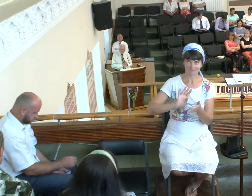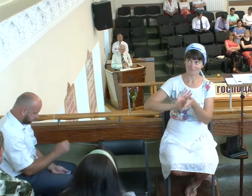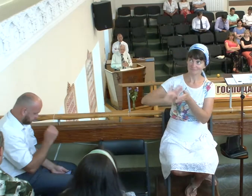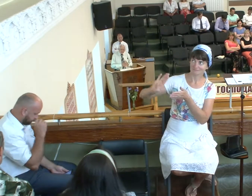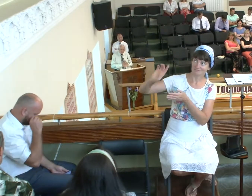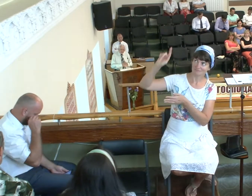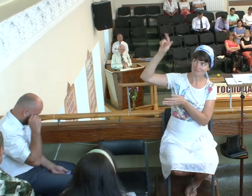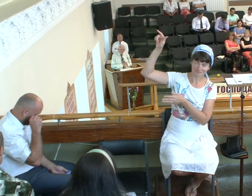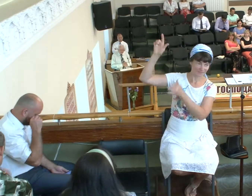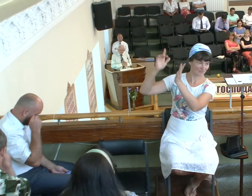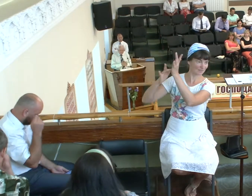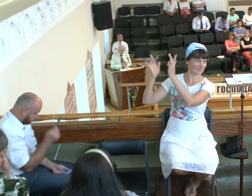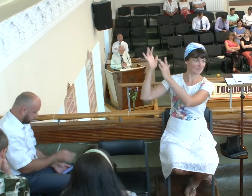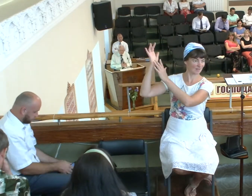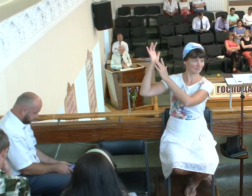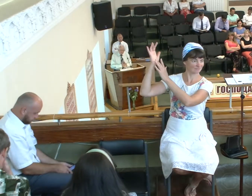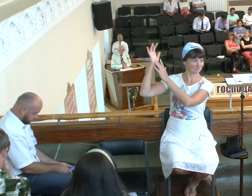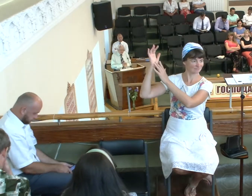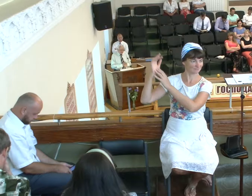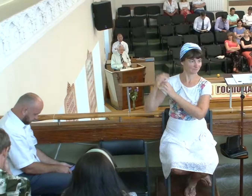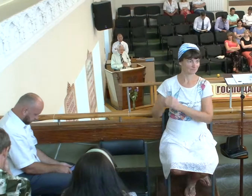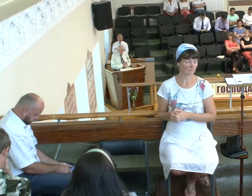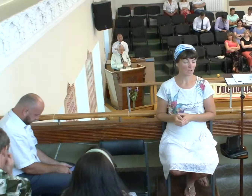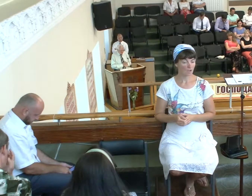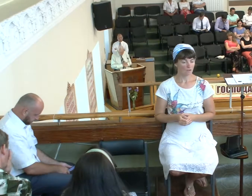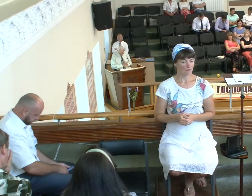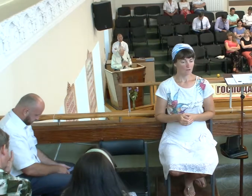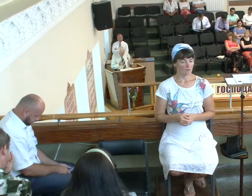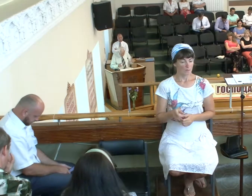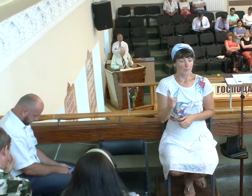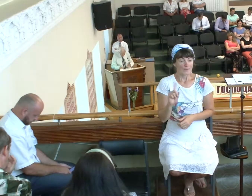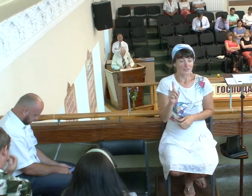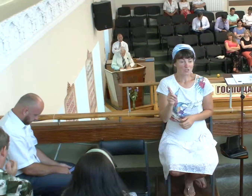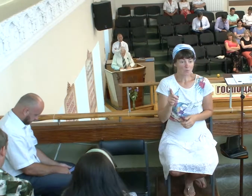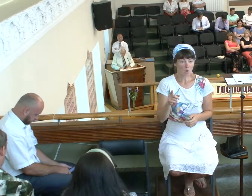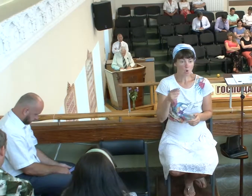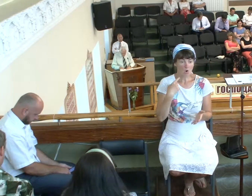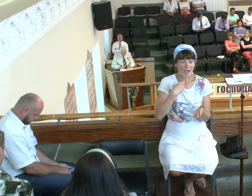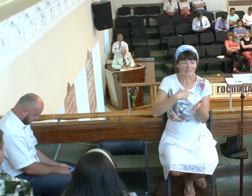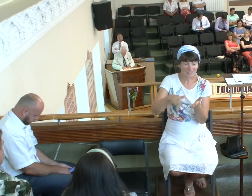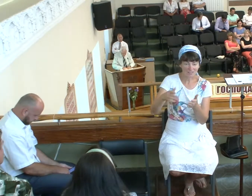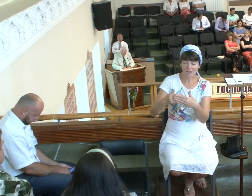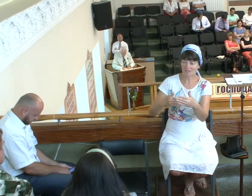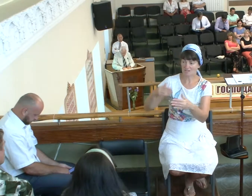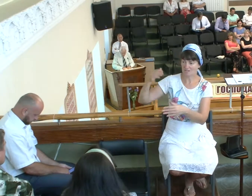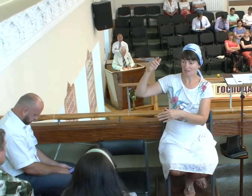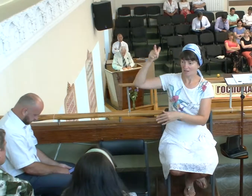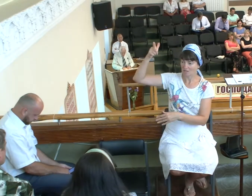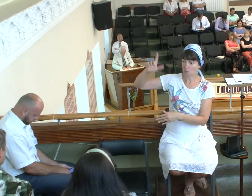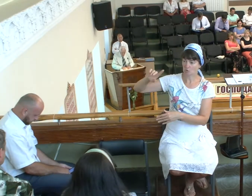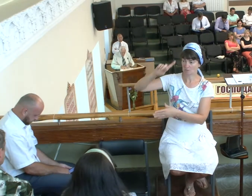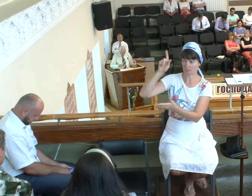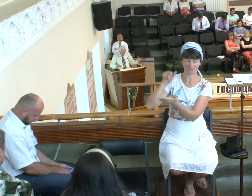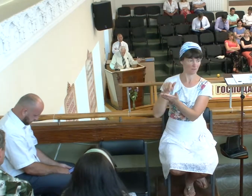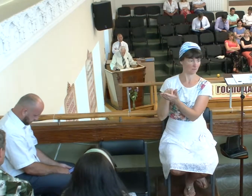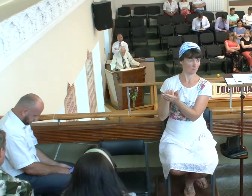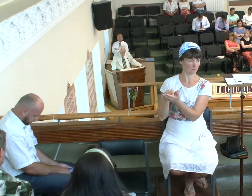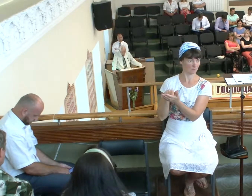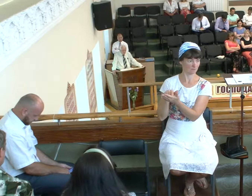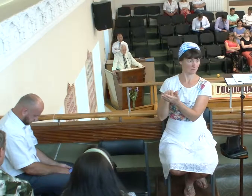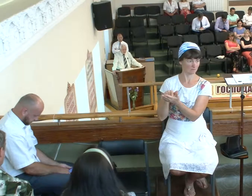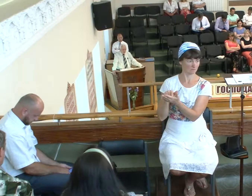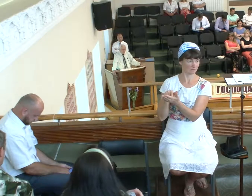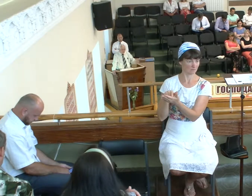Почему отрекаются? Почему оставляют Господа? Знаете, постоянно в списках церкви появляются